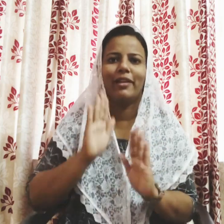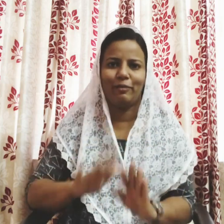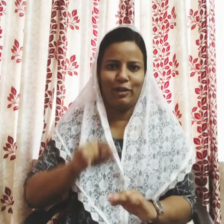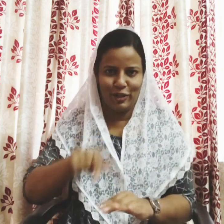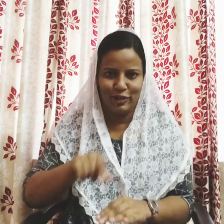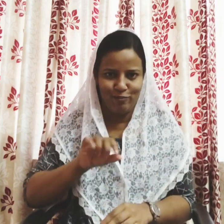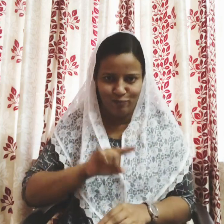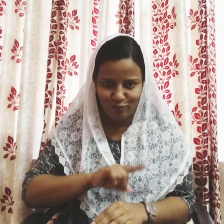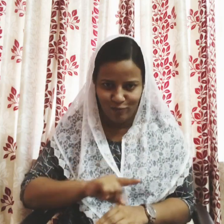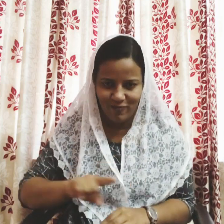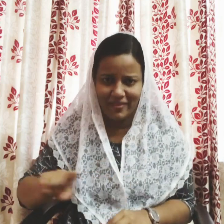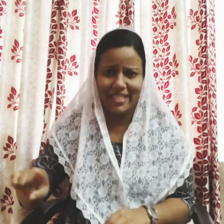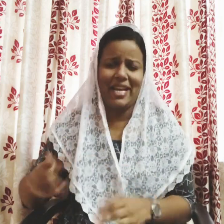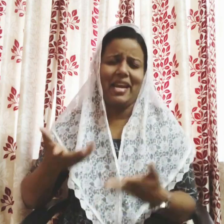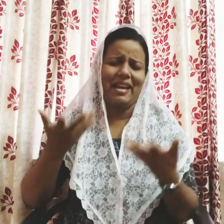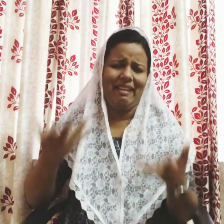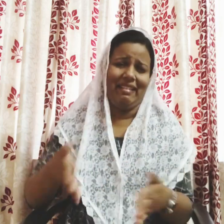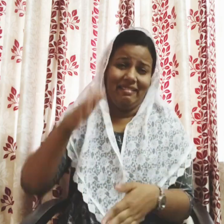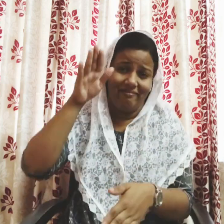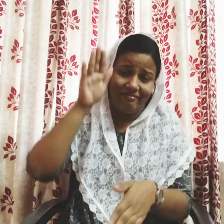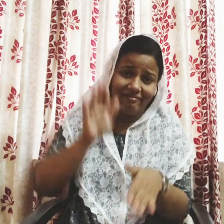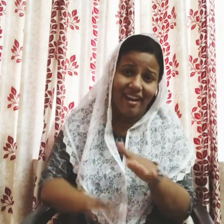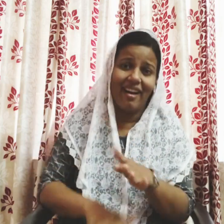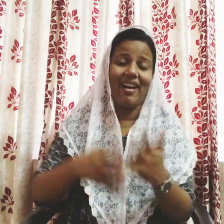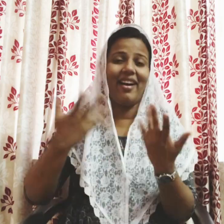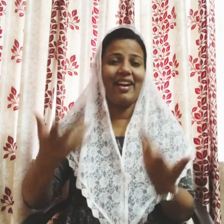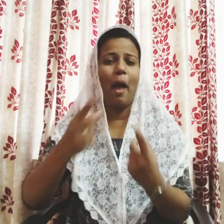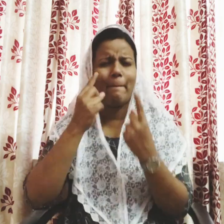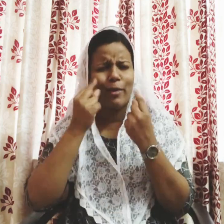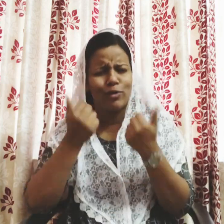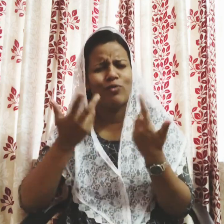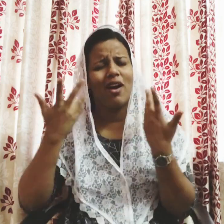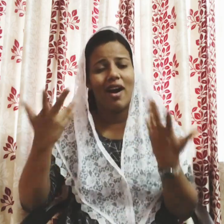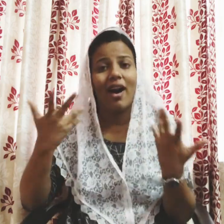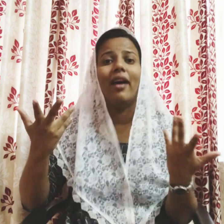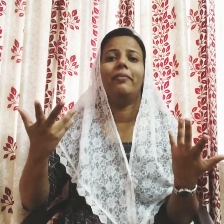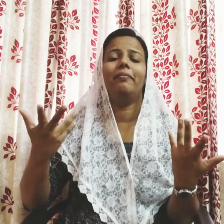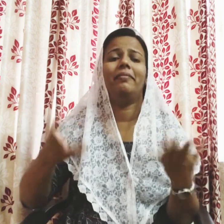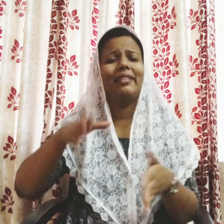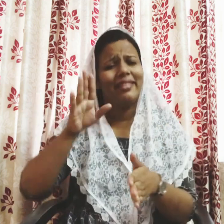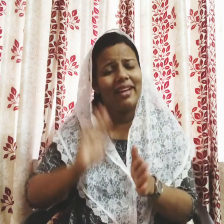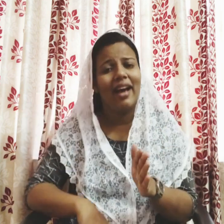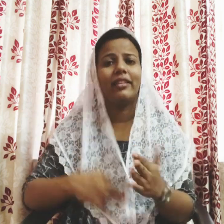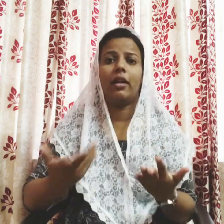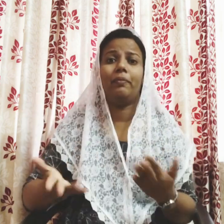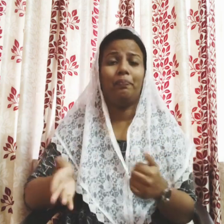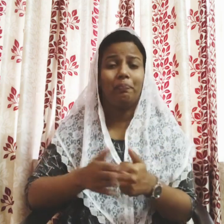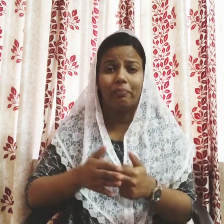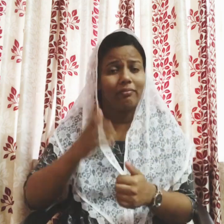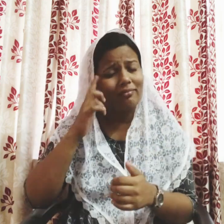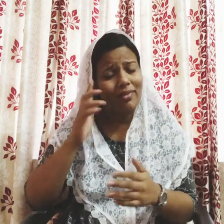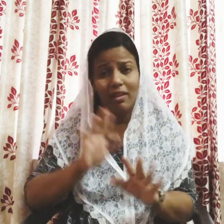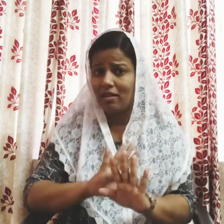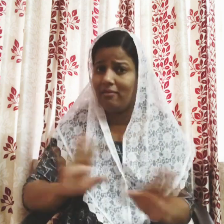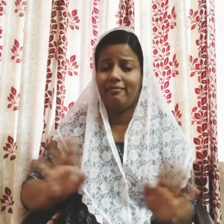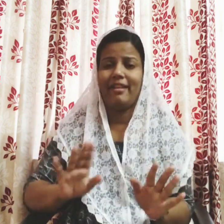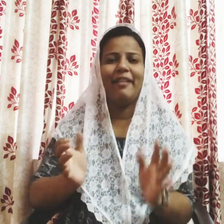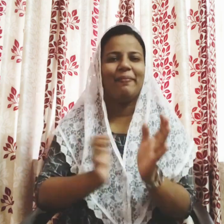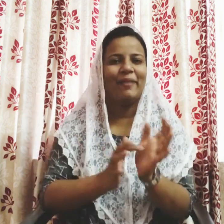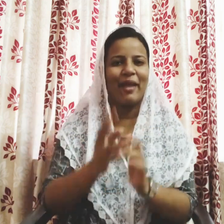ഇന്ന് മുതൽ പ്രിയപ്പെട്ടവരെ, എത്ര താഴെ ഉള്ള വ്യക്തി ആയിക്കോട്ടെ, അവരെ താഴ്ന്ന വ്യക്തിയായിട്ട് കാണാതെ ദൈവം അവരെ കാണുന്നത്